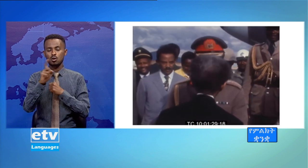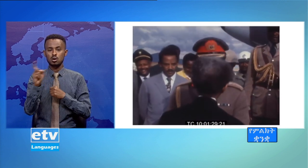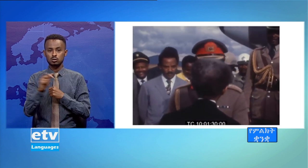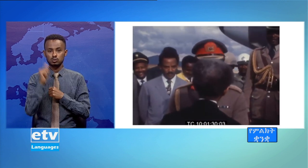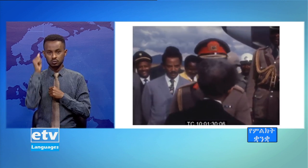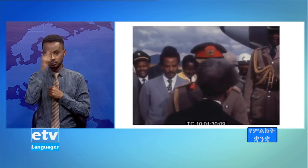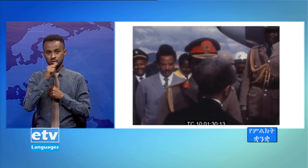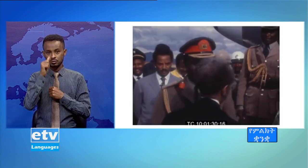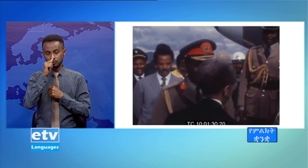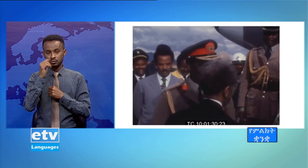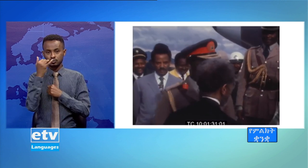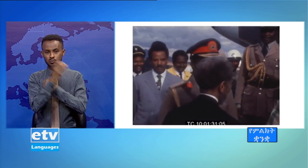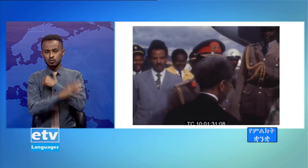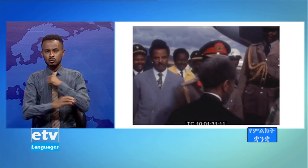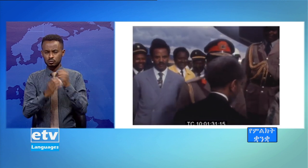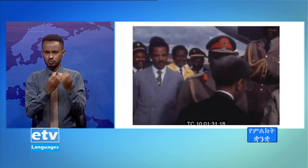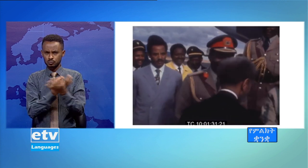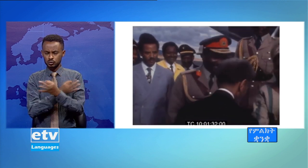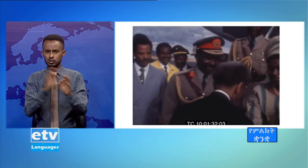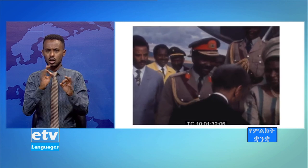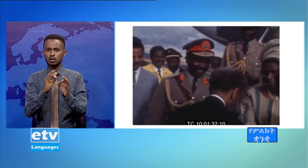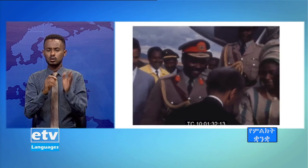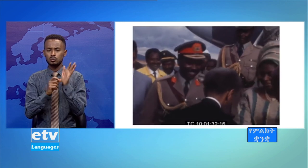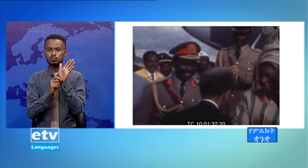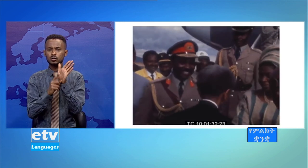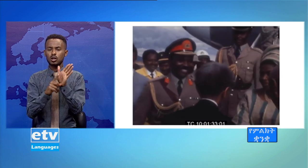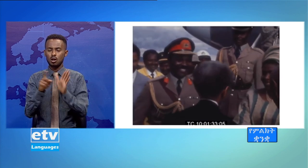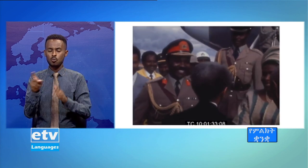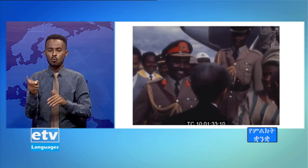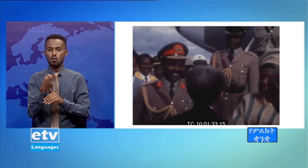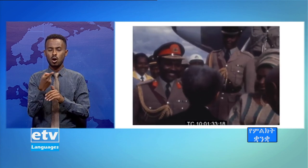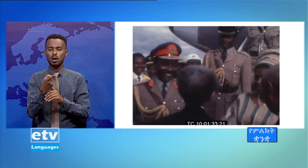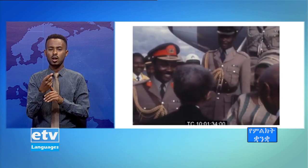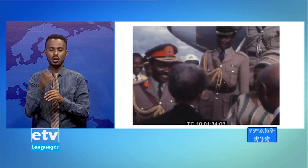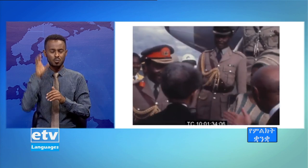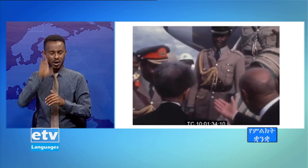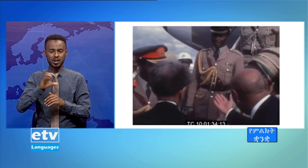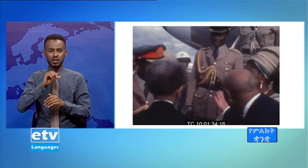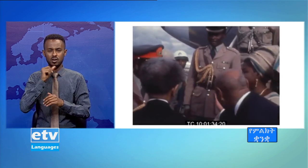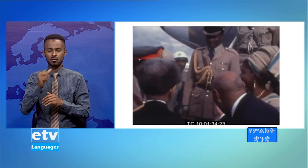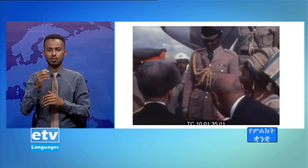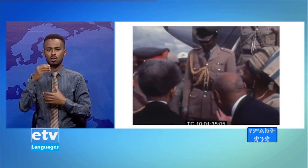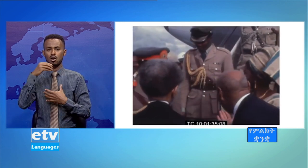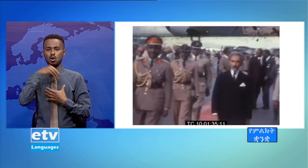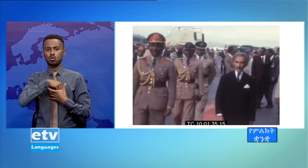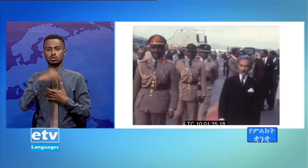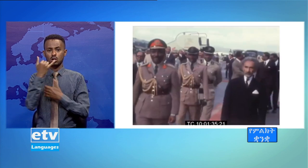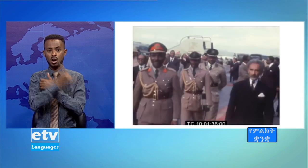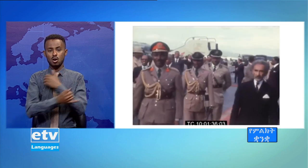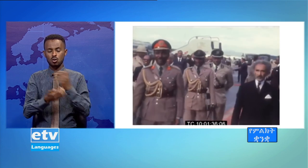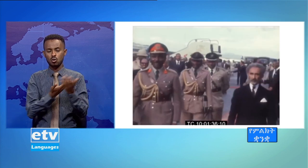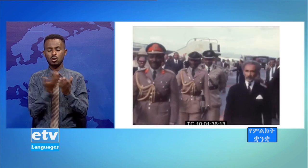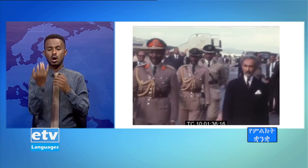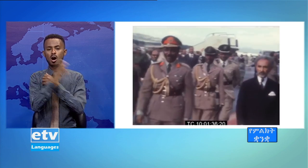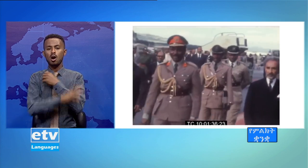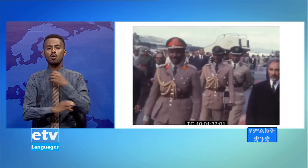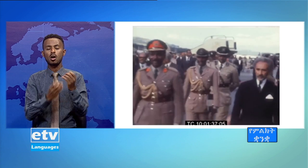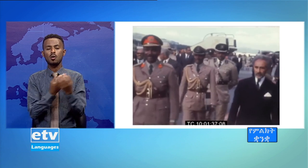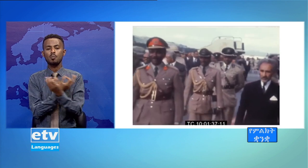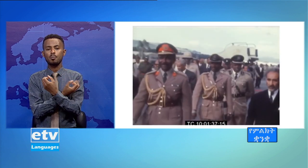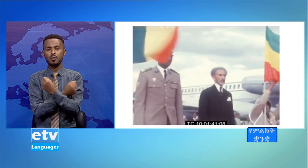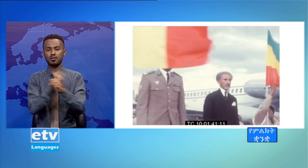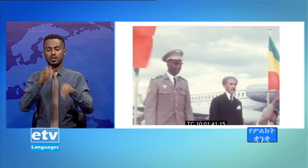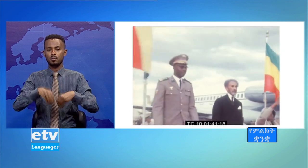ኢትዮጵያ ለአህጉሪቱ ነጻነት አርማ መሆኗን የማይደፈርና ለውስጥ አህጉራዊ ጉዳይ አህጉራዊ መፍትሄ የሚሰጥ